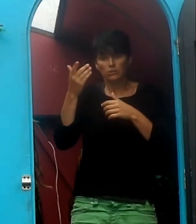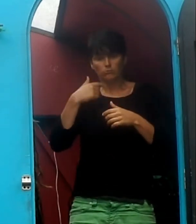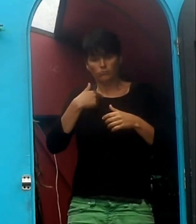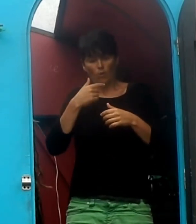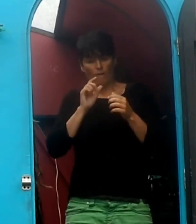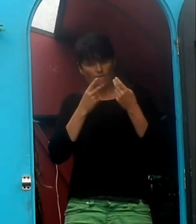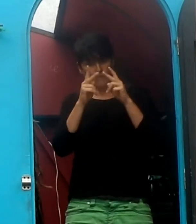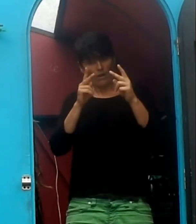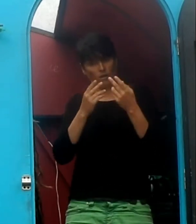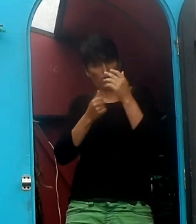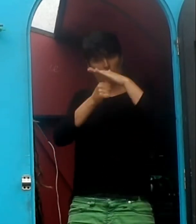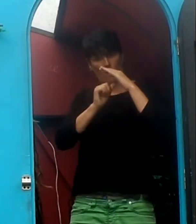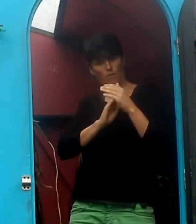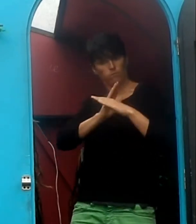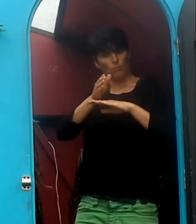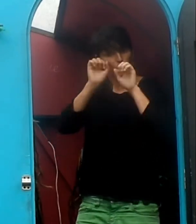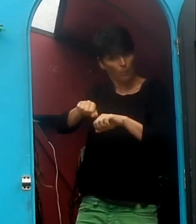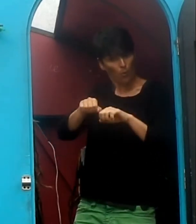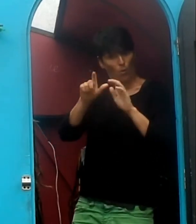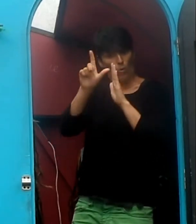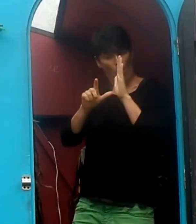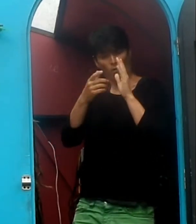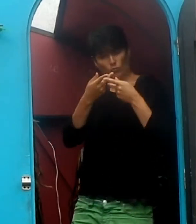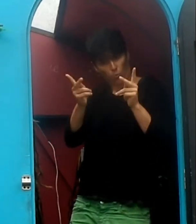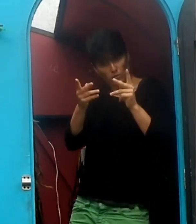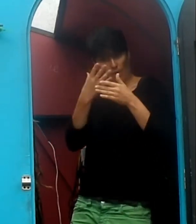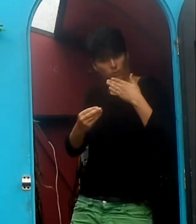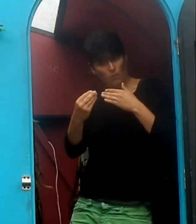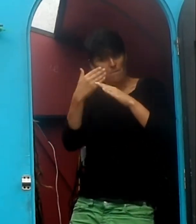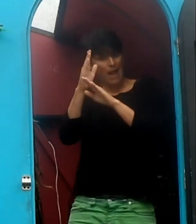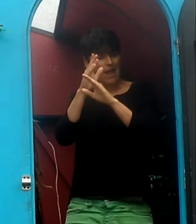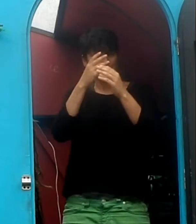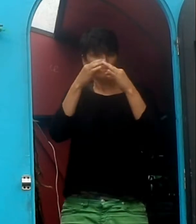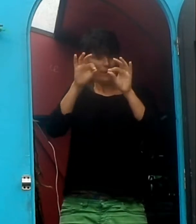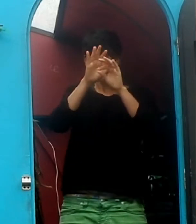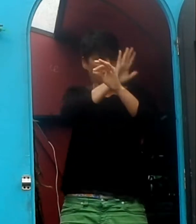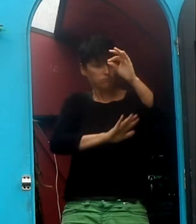pas avorter légalement. Ça, c'est le contexte très général.